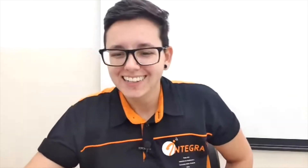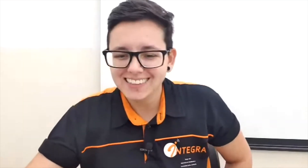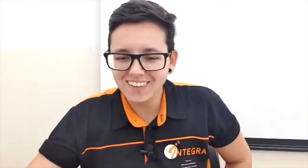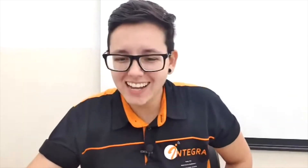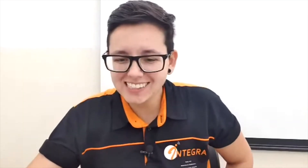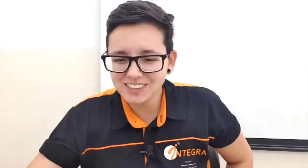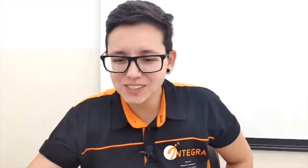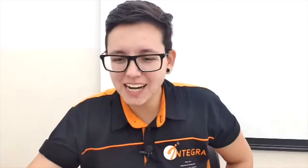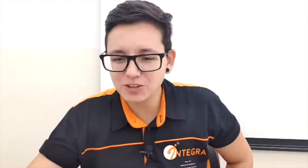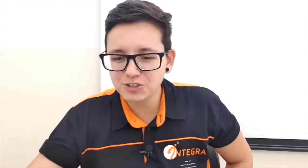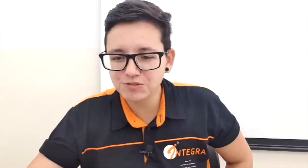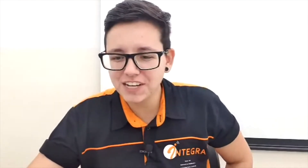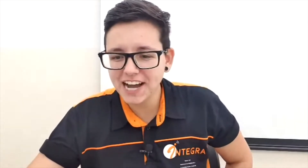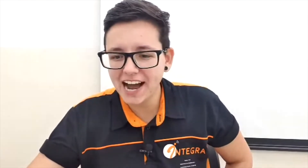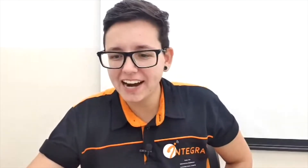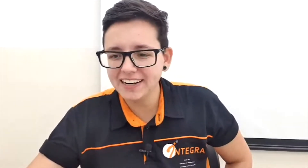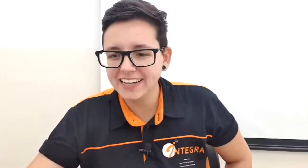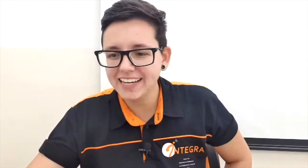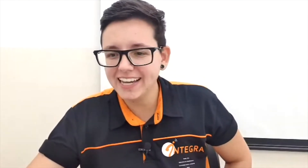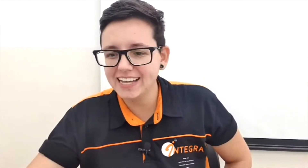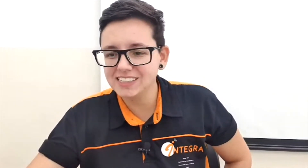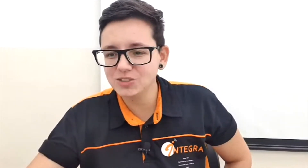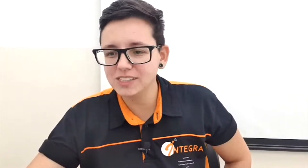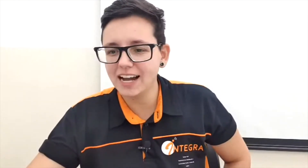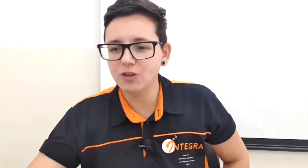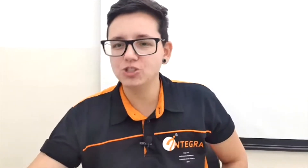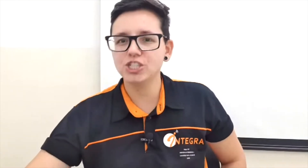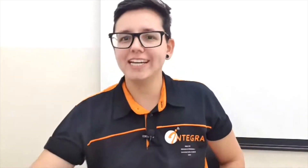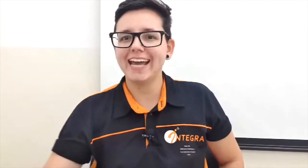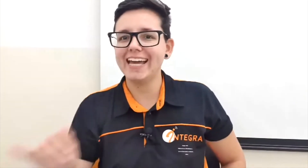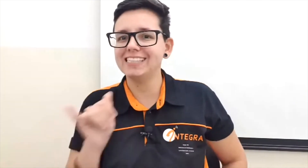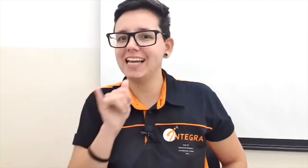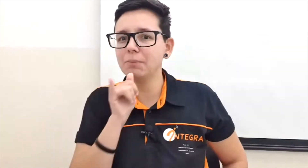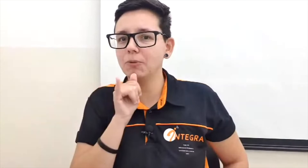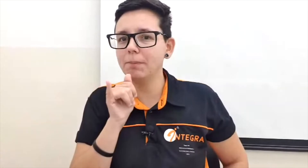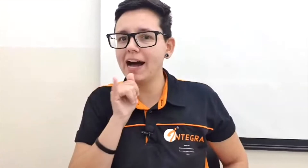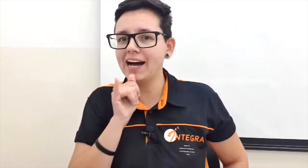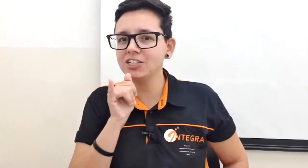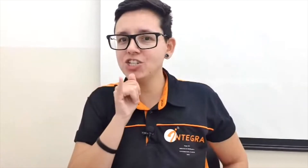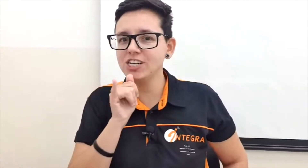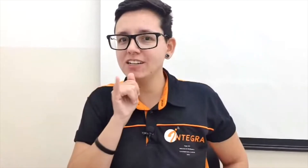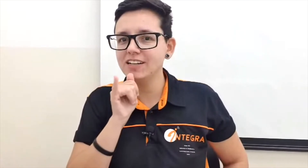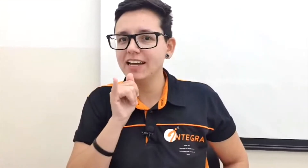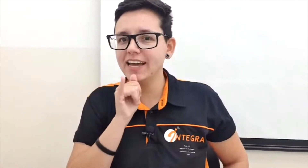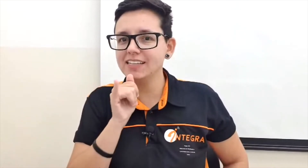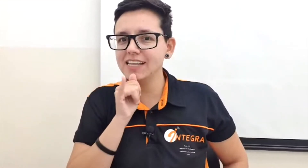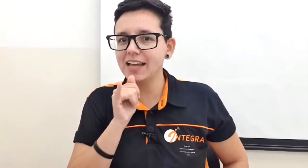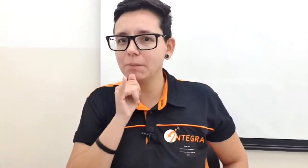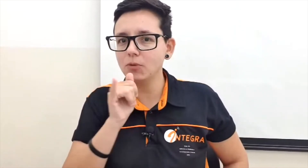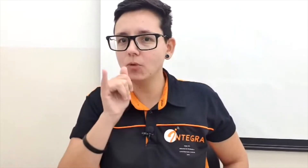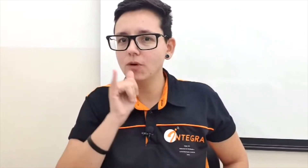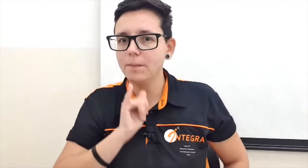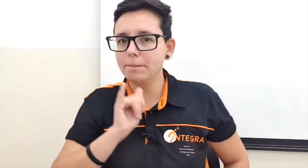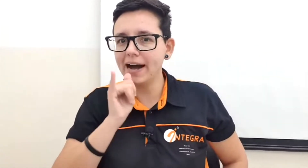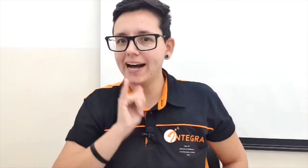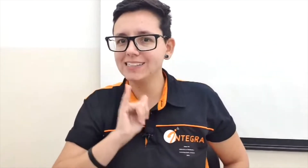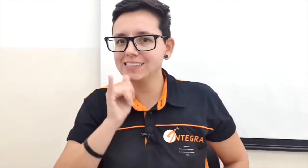Então, esse é o sinal de ficar e esse é o sinal de exemplo. Bate, exemplo.